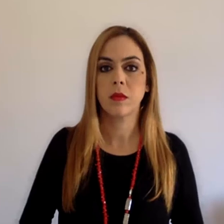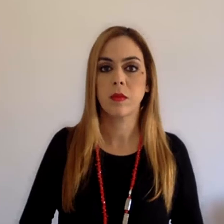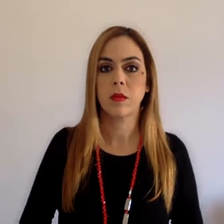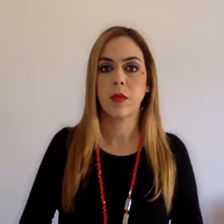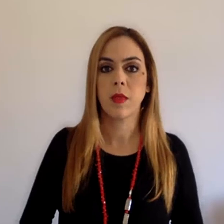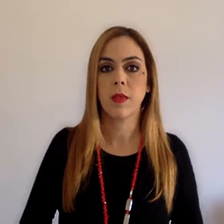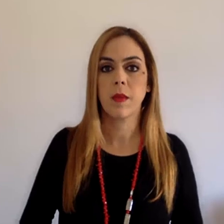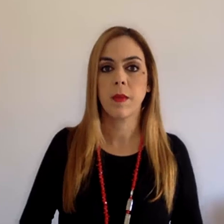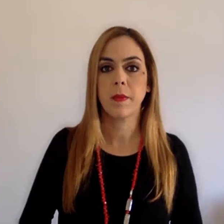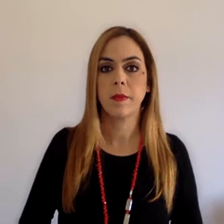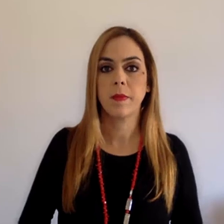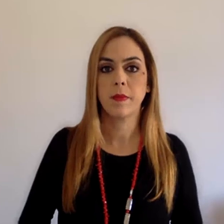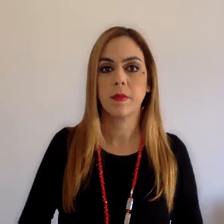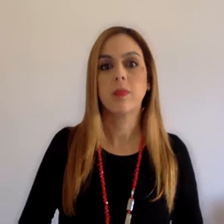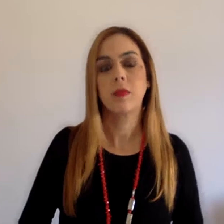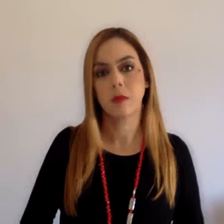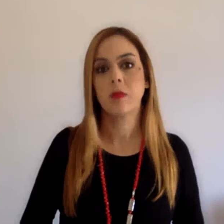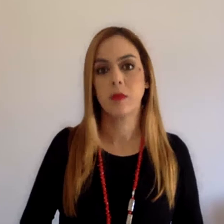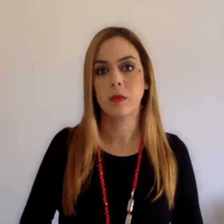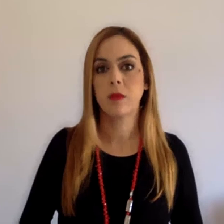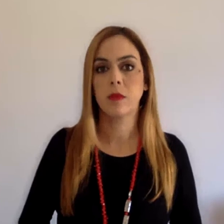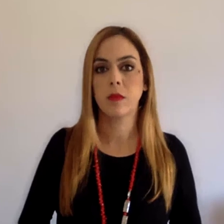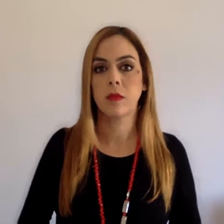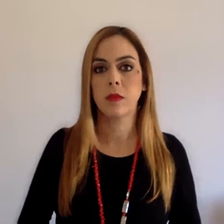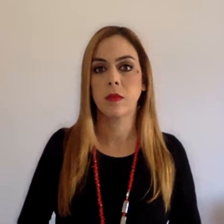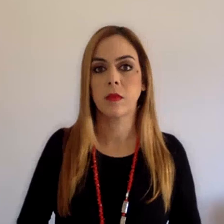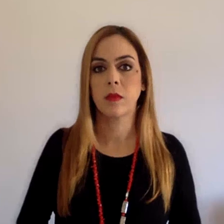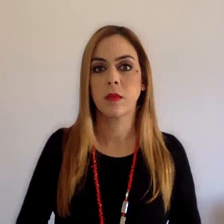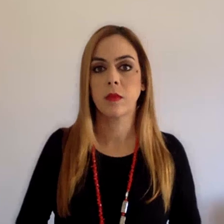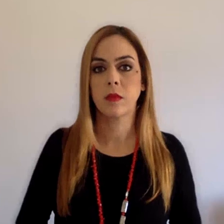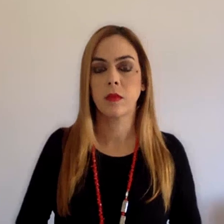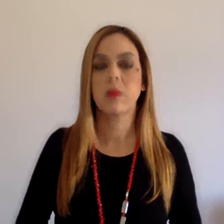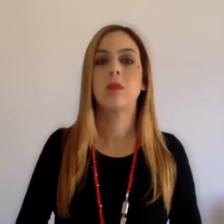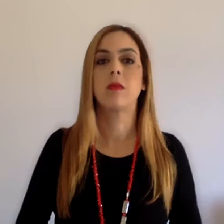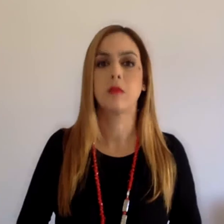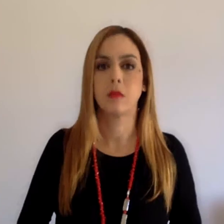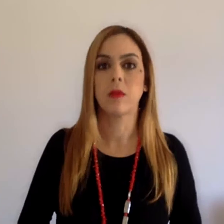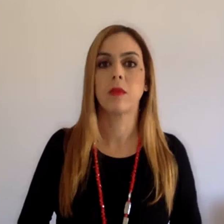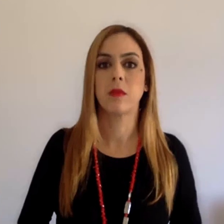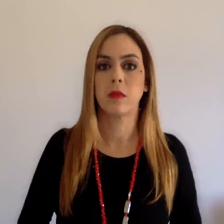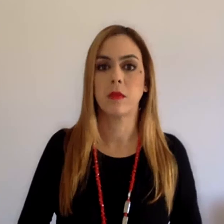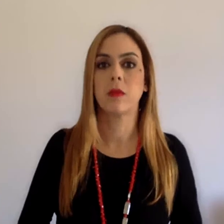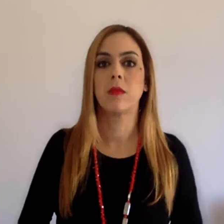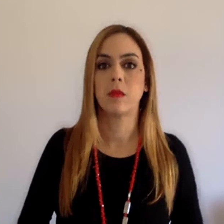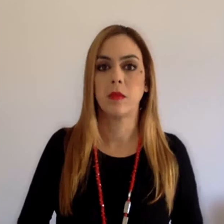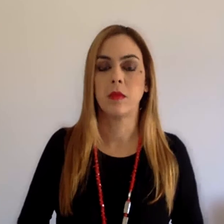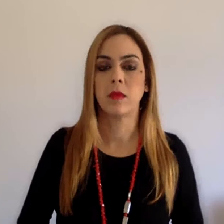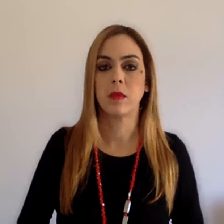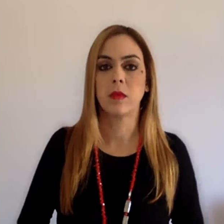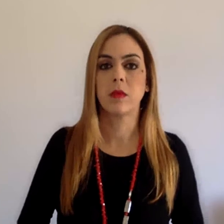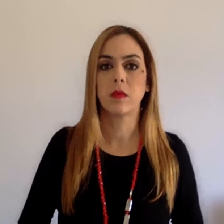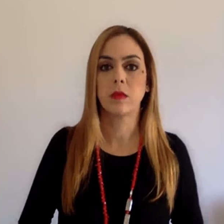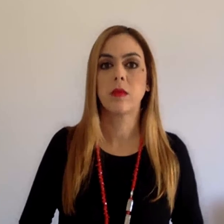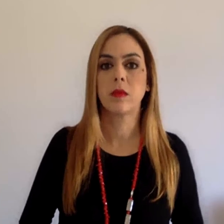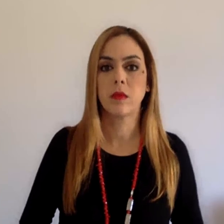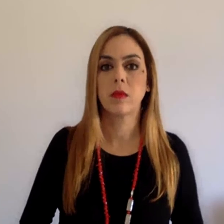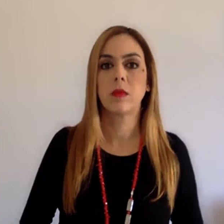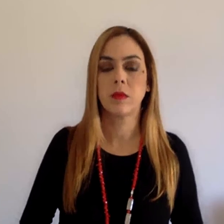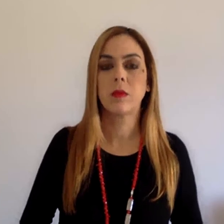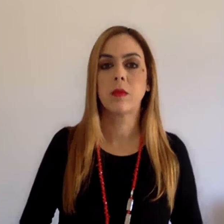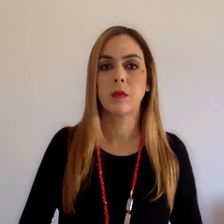sobrevivientes en un espacio seguro por ejemplo referidos de albergue de vivienda y otro tipo de colinas uvi que sean necesarias según la necesidad